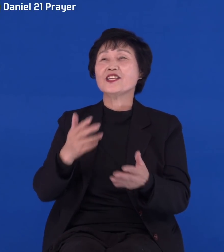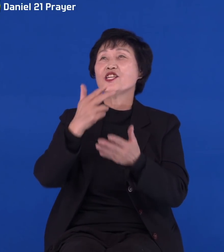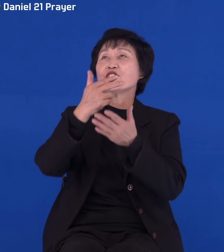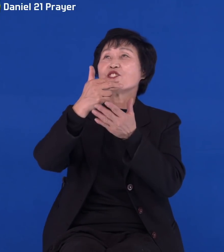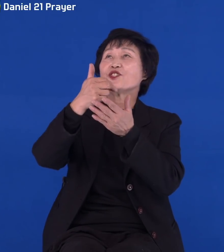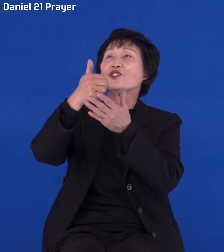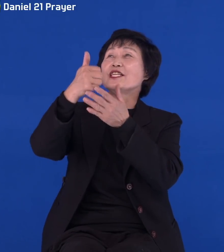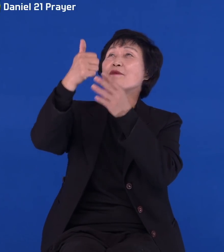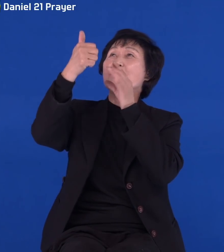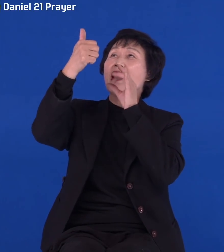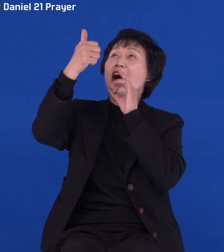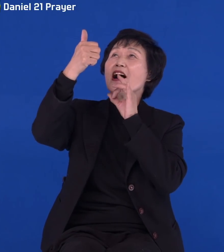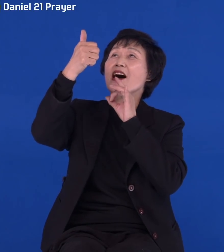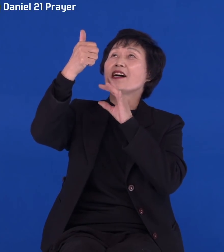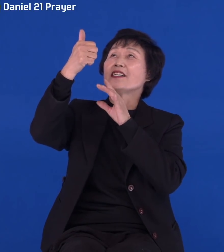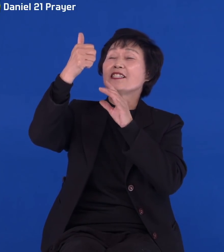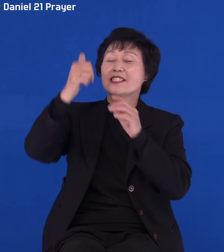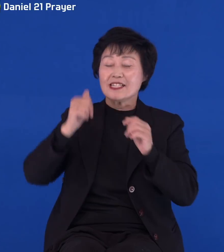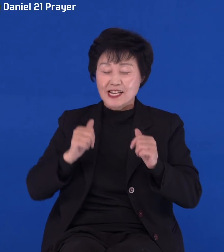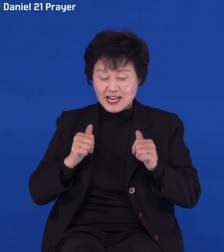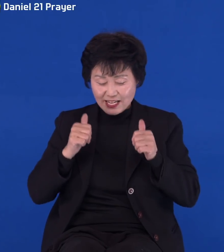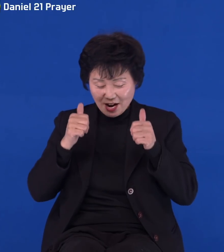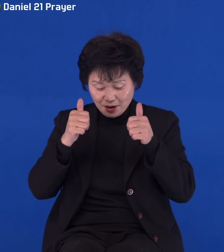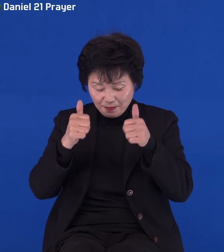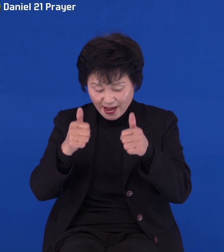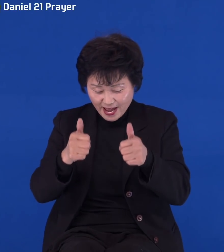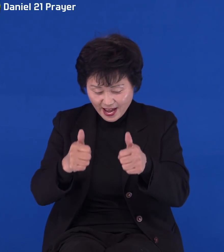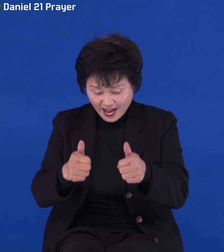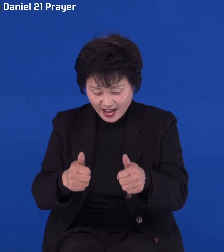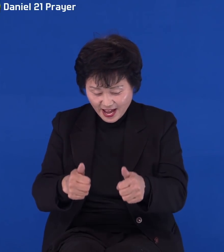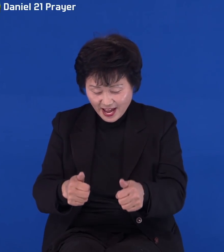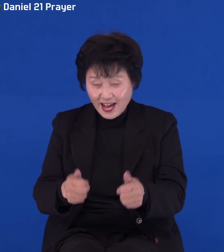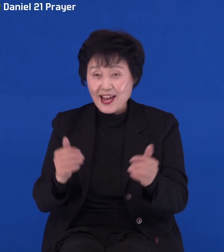동안 주님만을